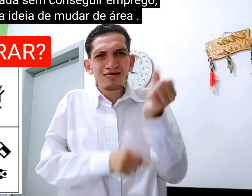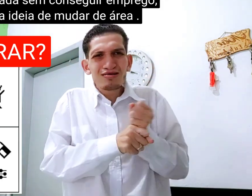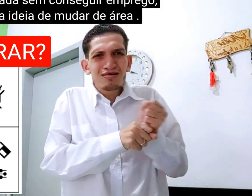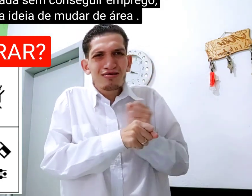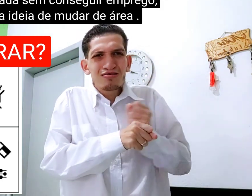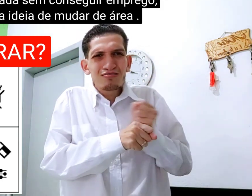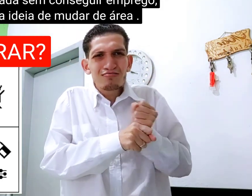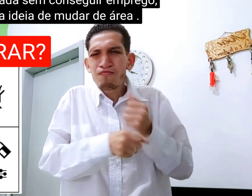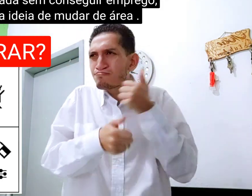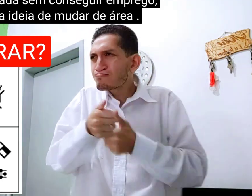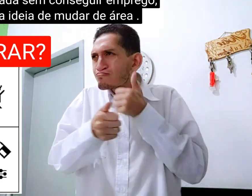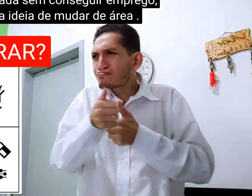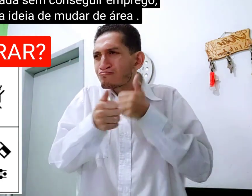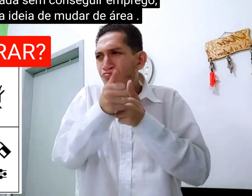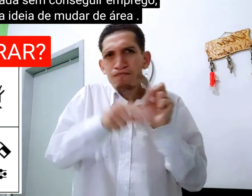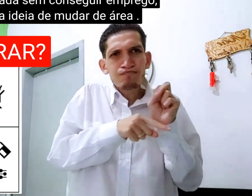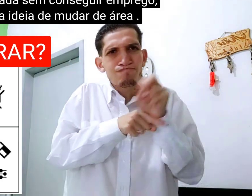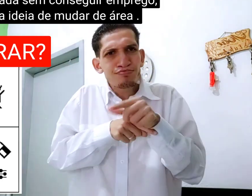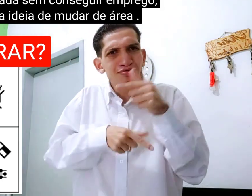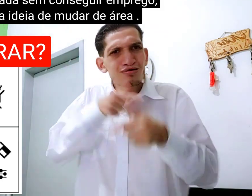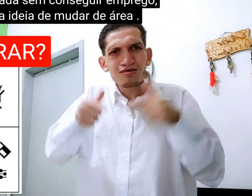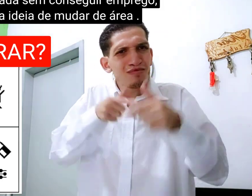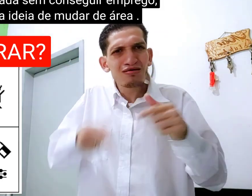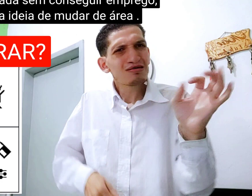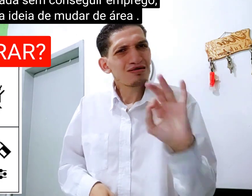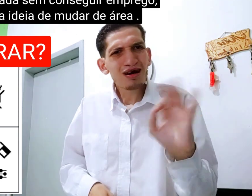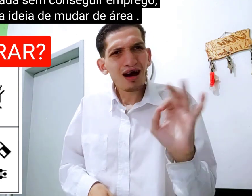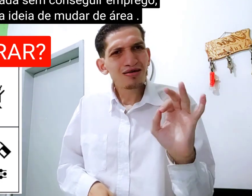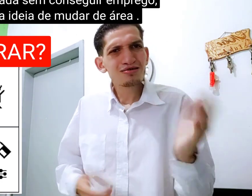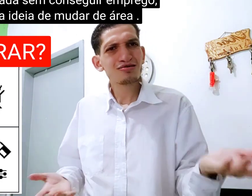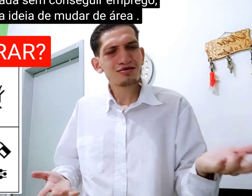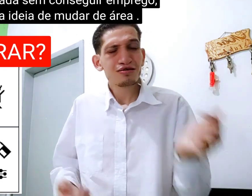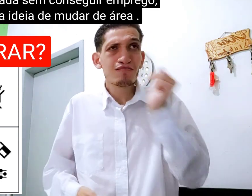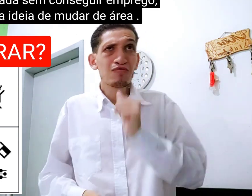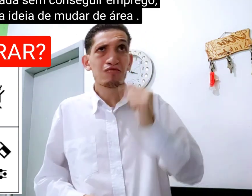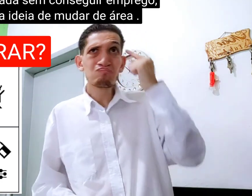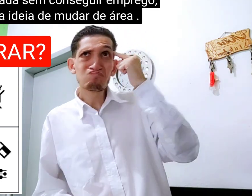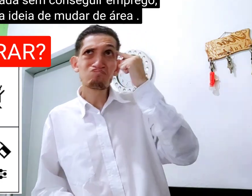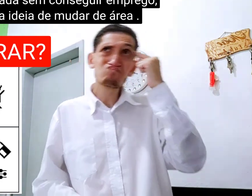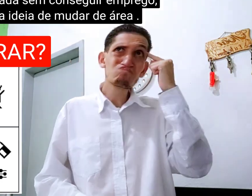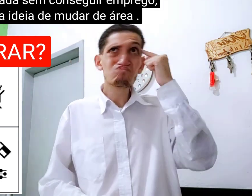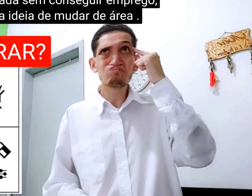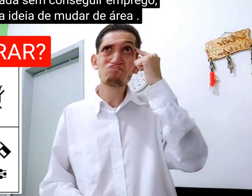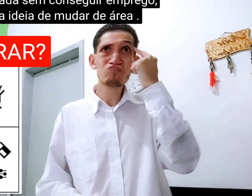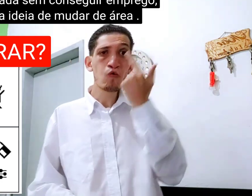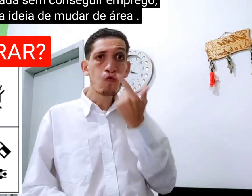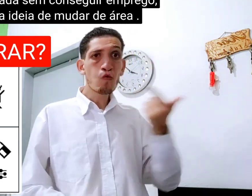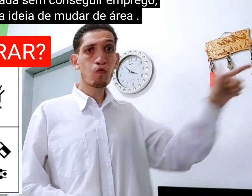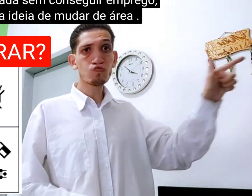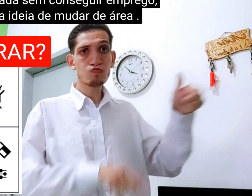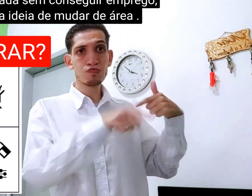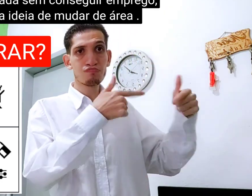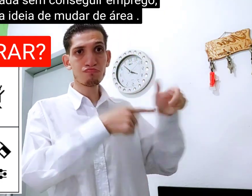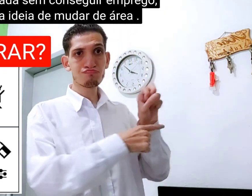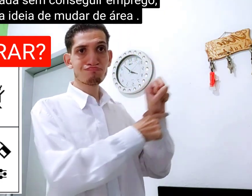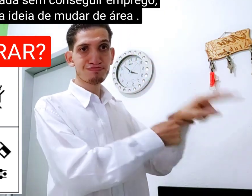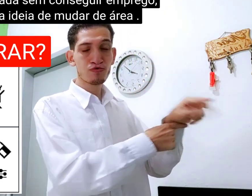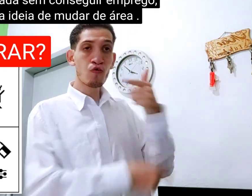mais 6 anos tentando lá, trabalho e nada. Então, a mulher pensando em outro